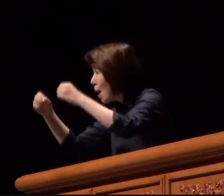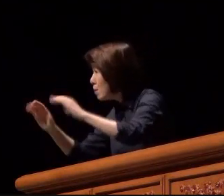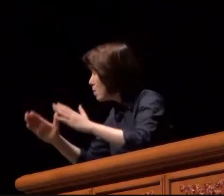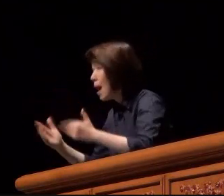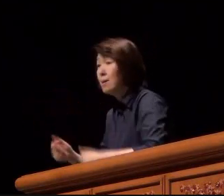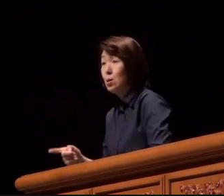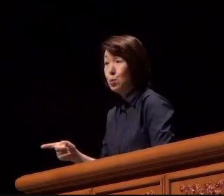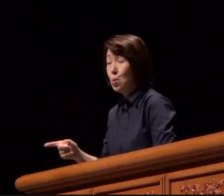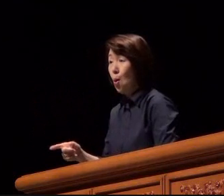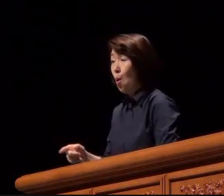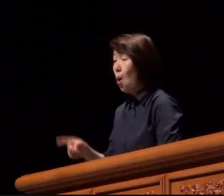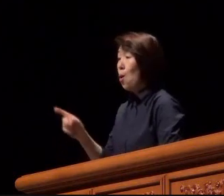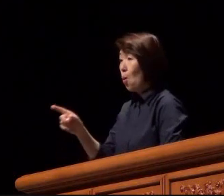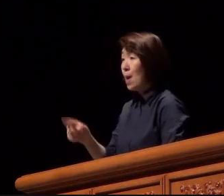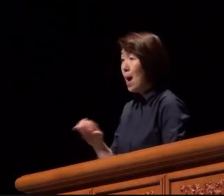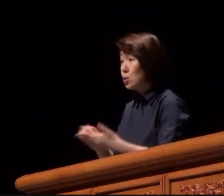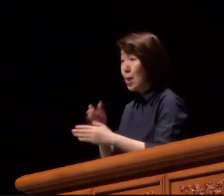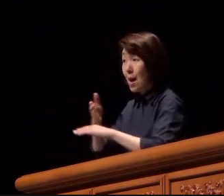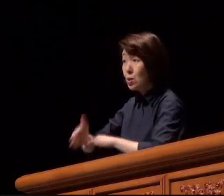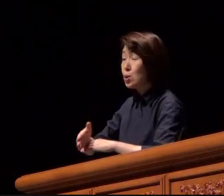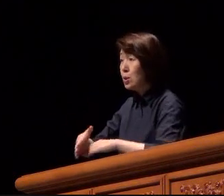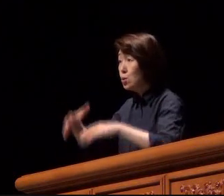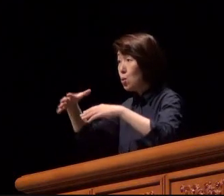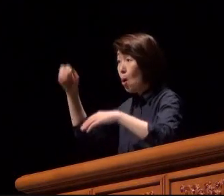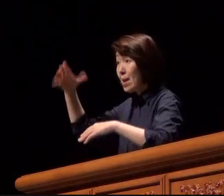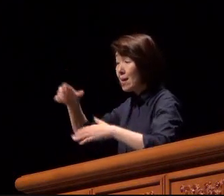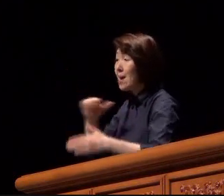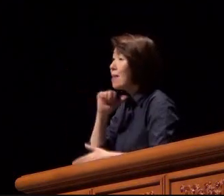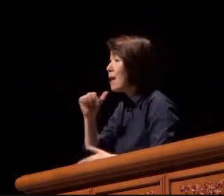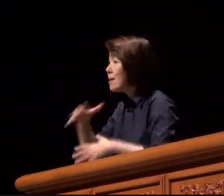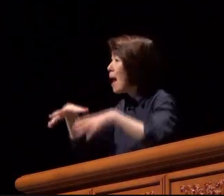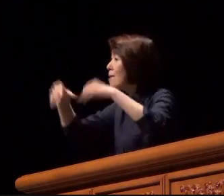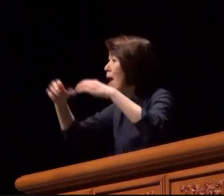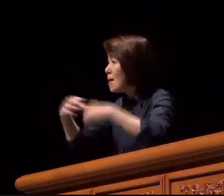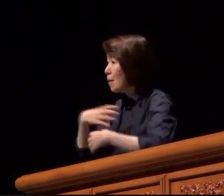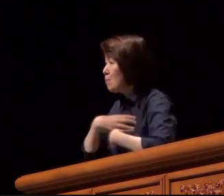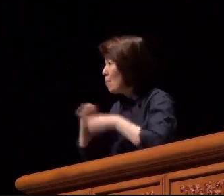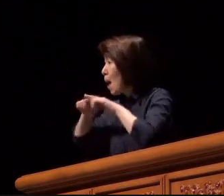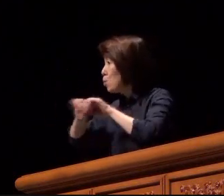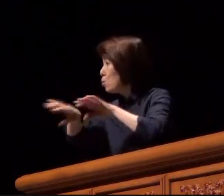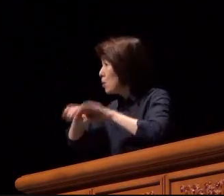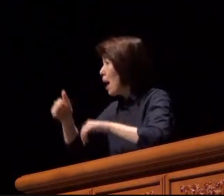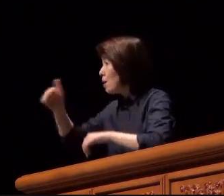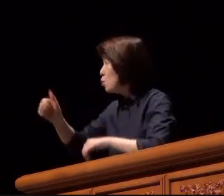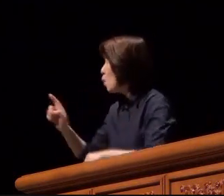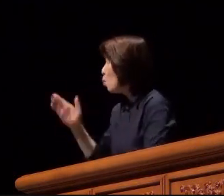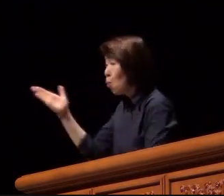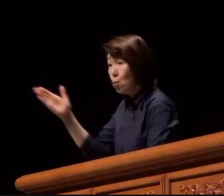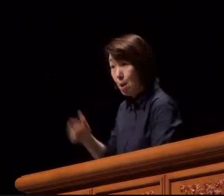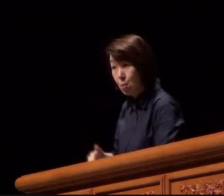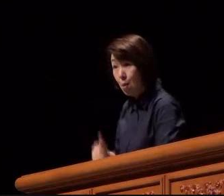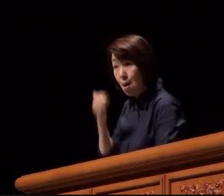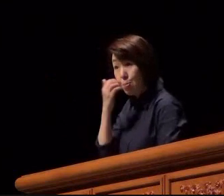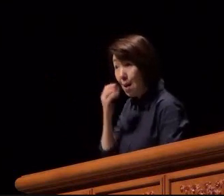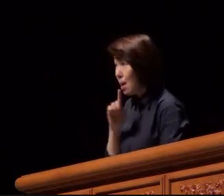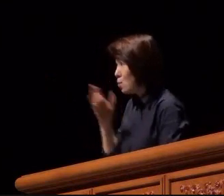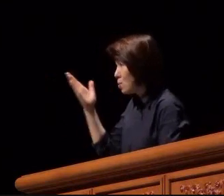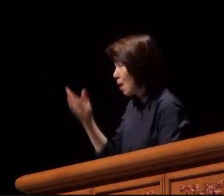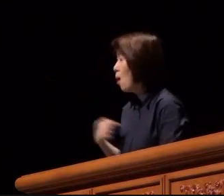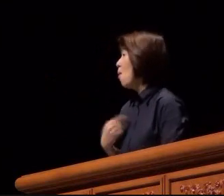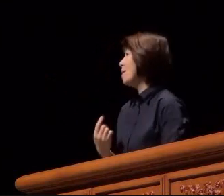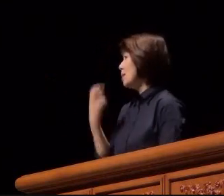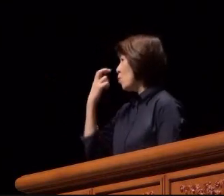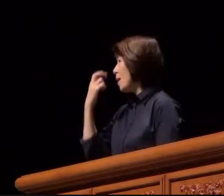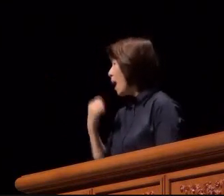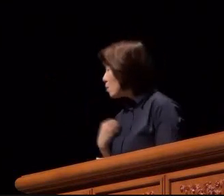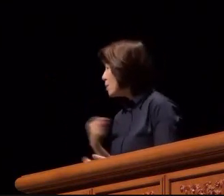って言って脅かした人たちは何にも言わないで知らん顔してて、私なんかもう誰が停電って言ってるかってちゃんとこう確認